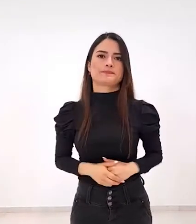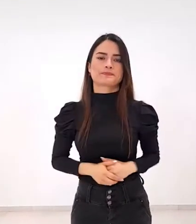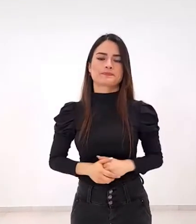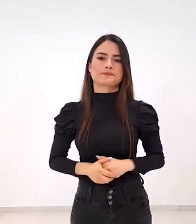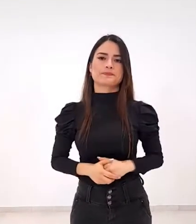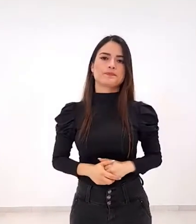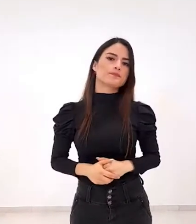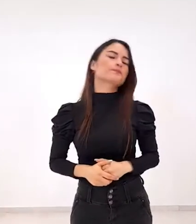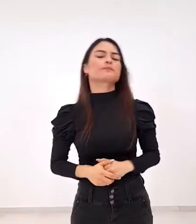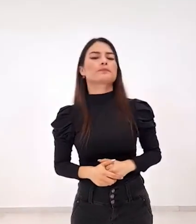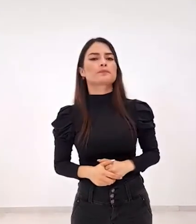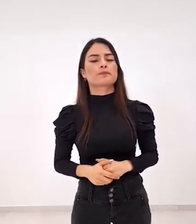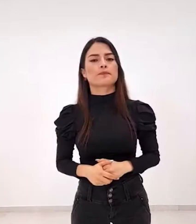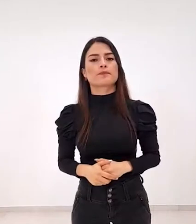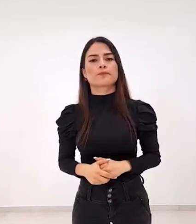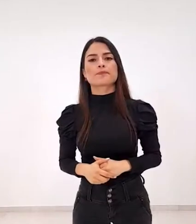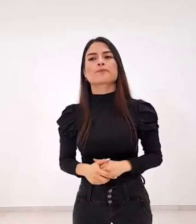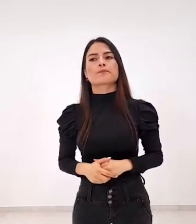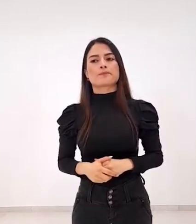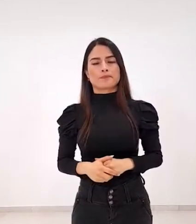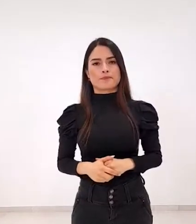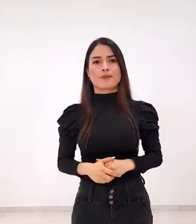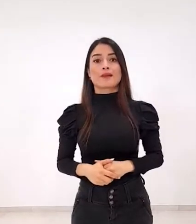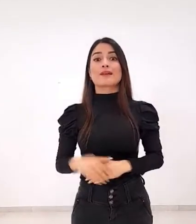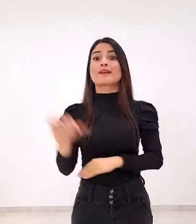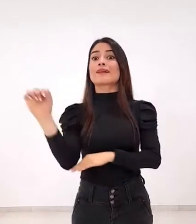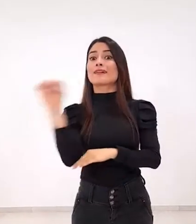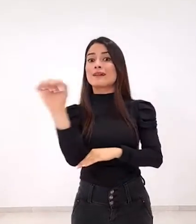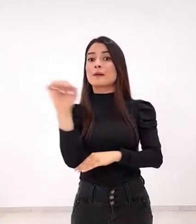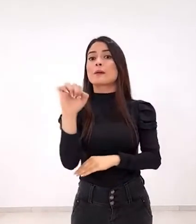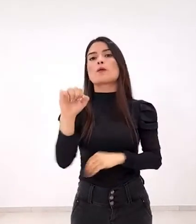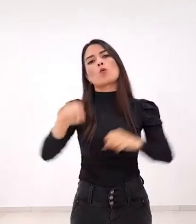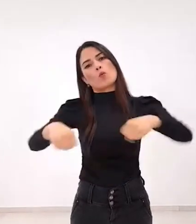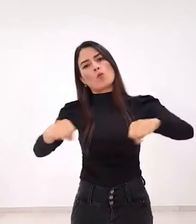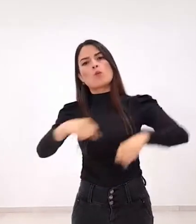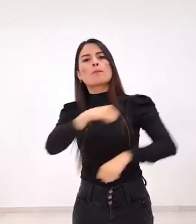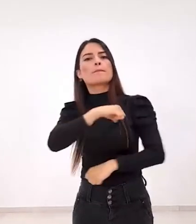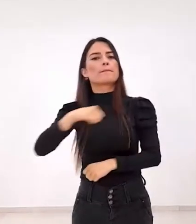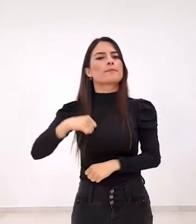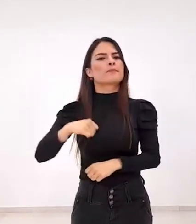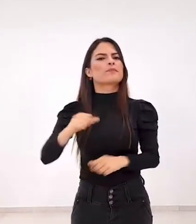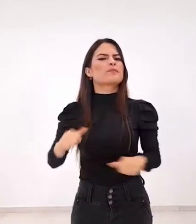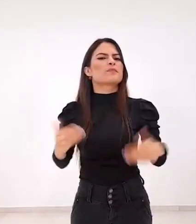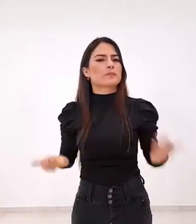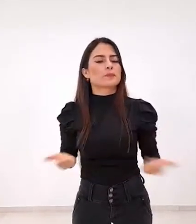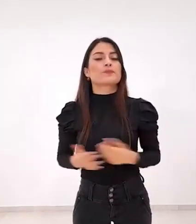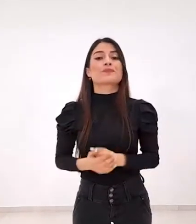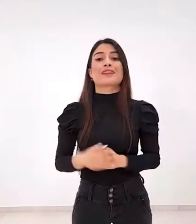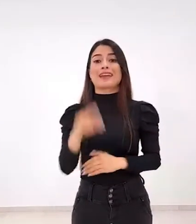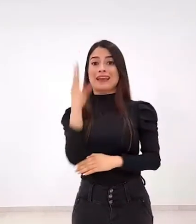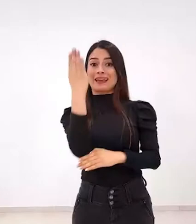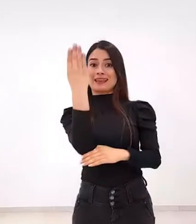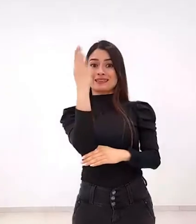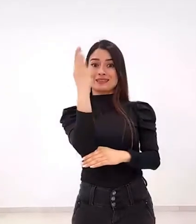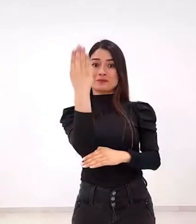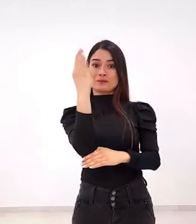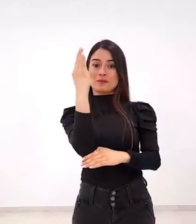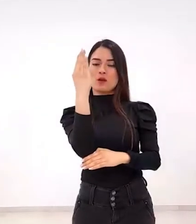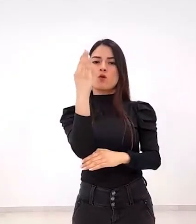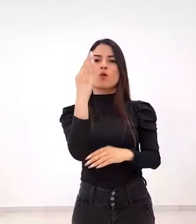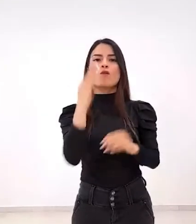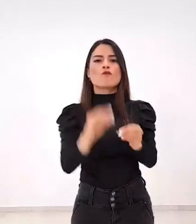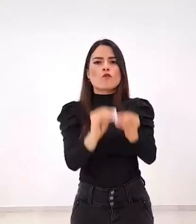en el caso de los vehículos particulares de un espejo o desde